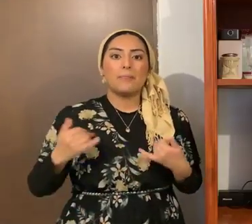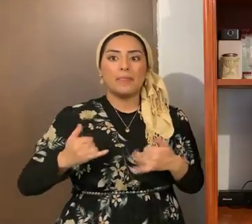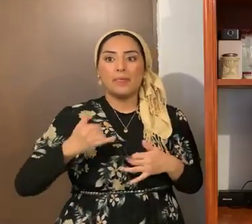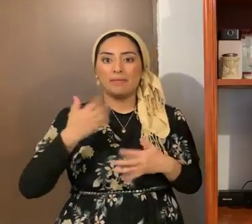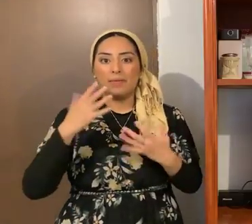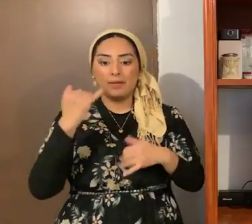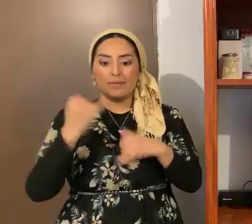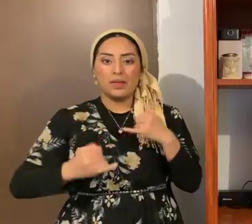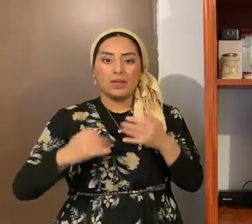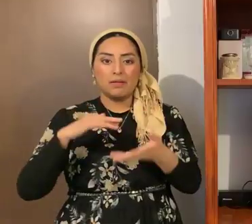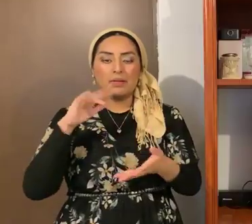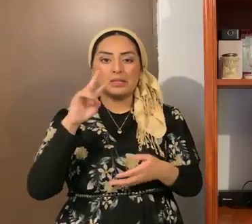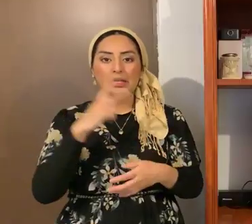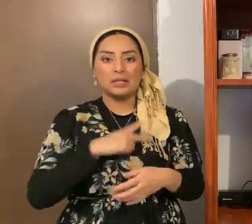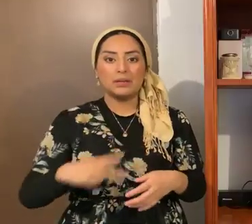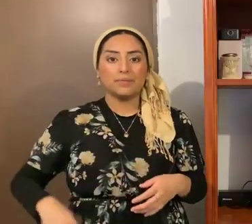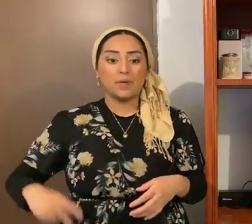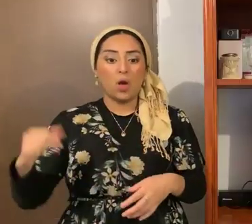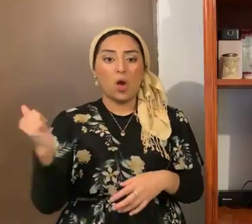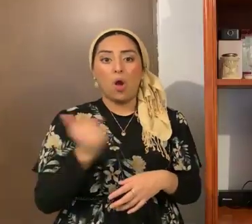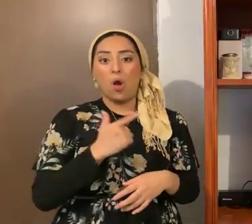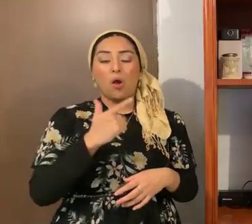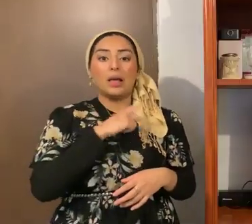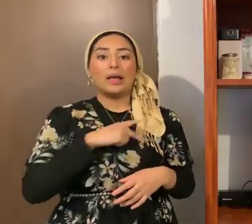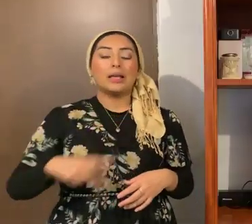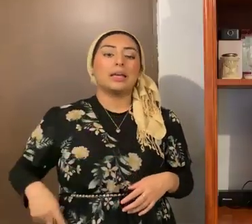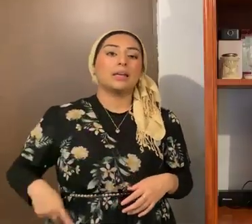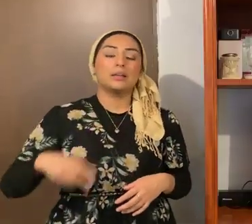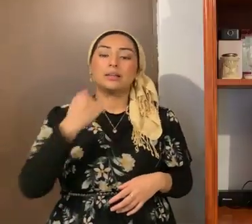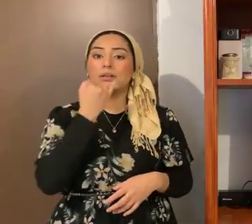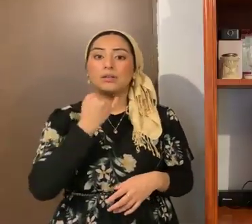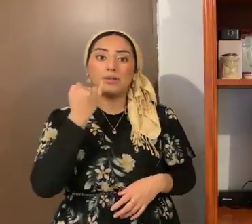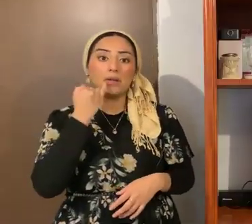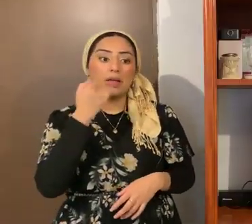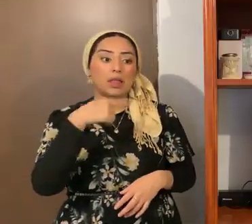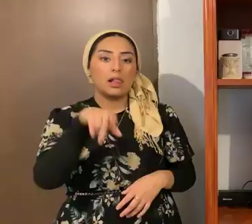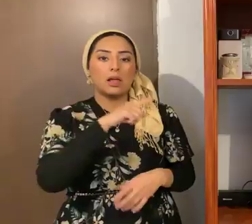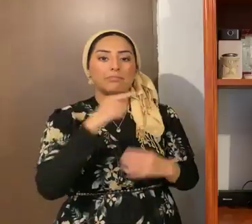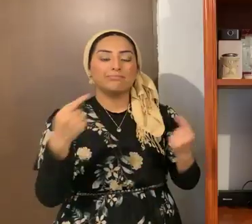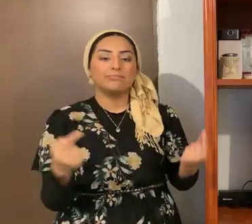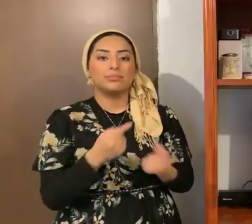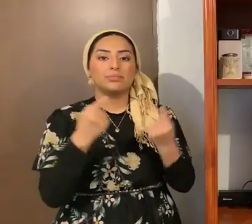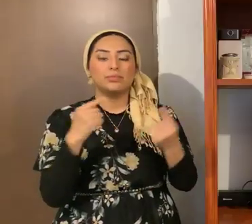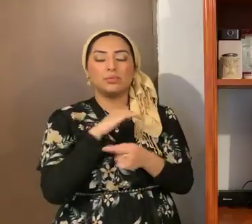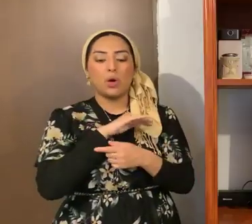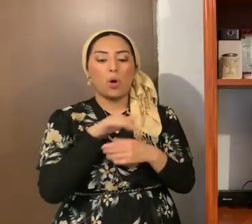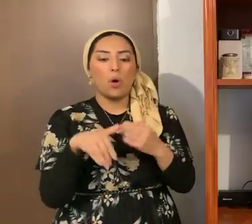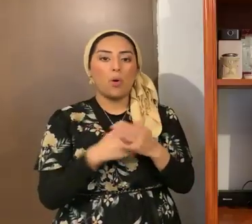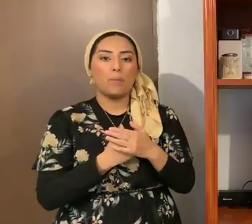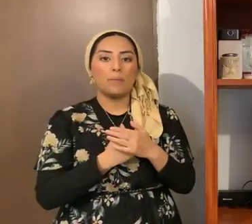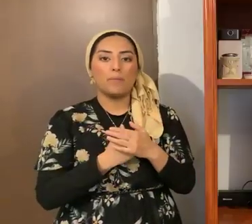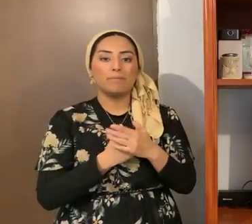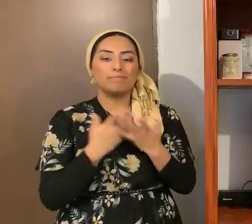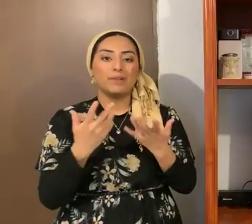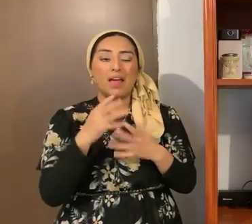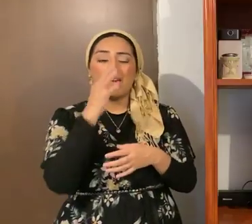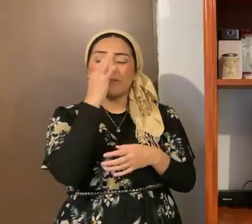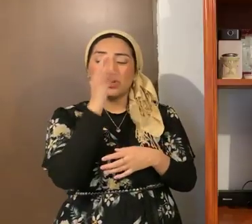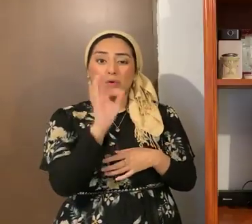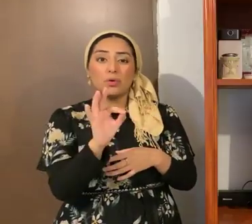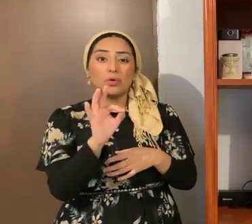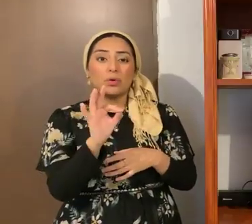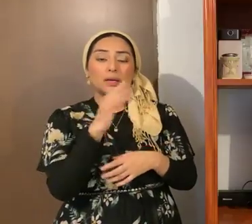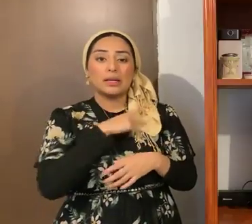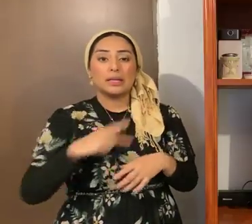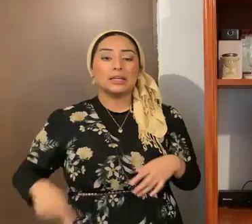terminando Segunda de Reyes, y vimos que todos los reyes de Israel, lógico por apóstatas, hicieron lo malo ante los ojos de Yahweh, y que pocos reyes